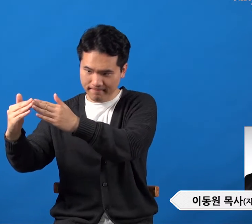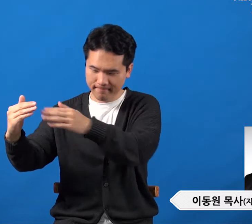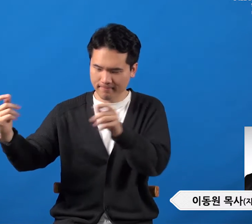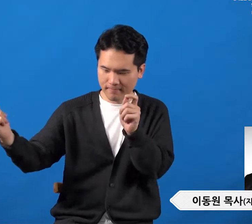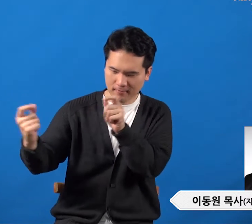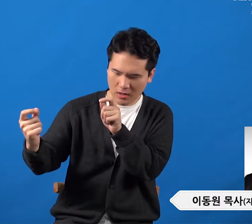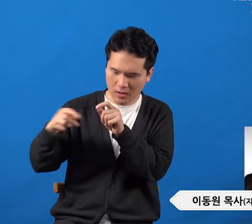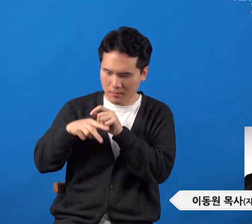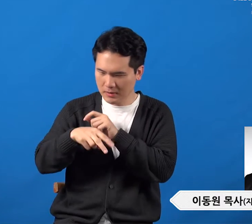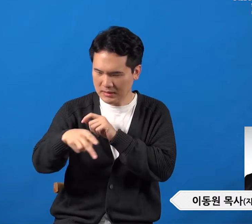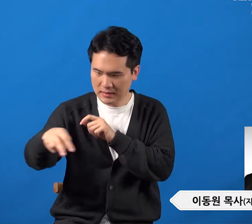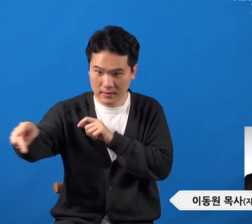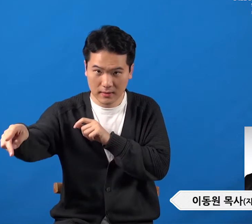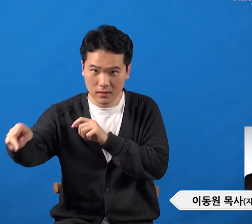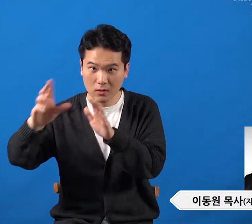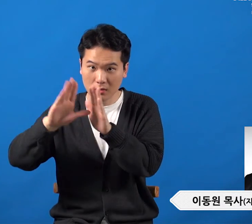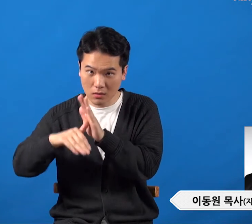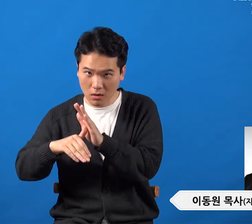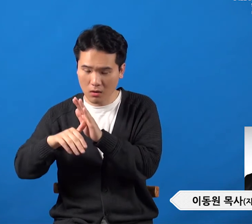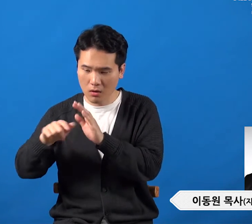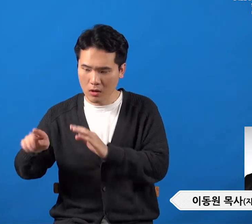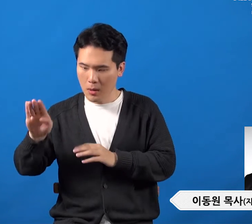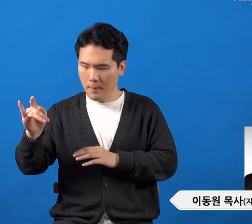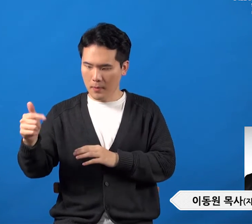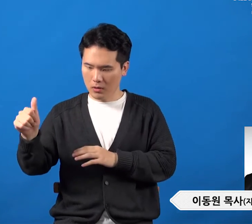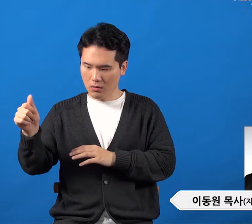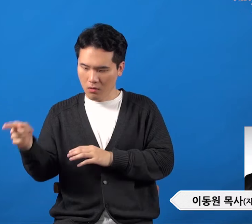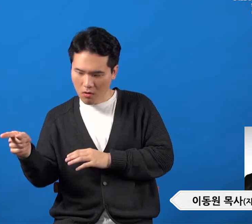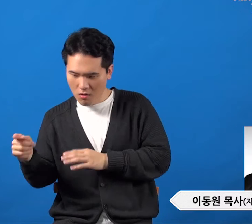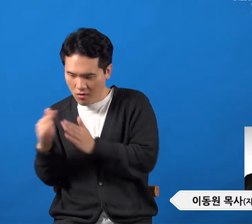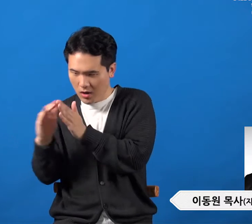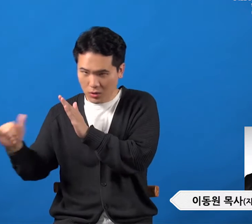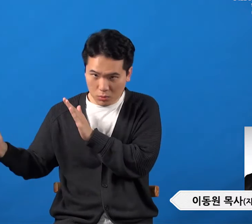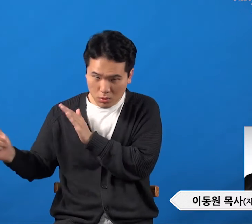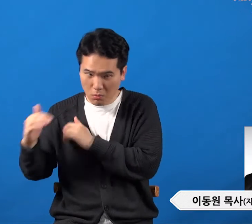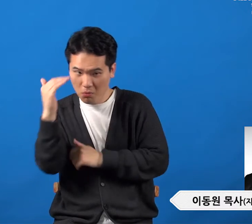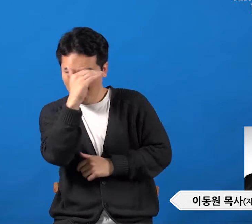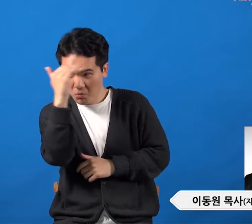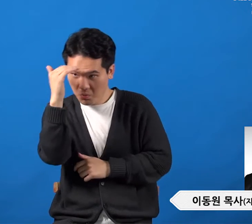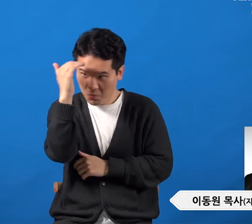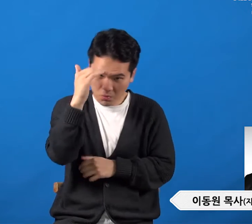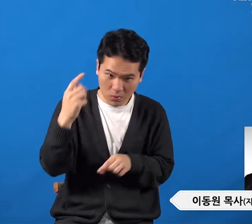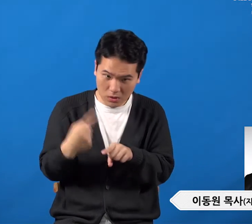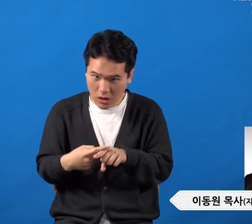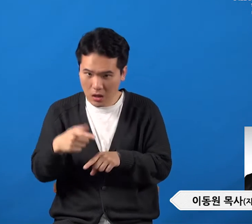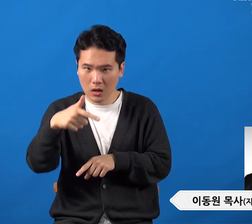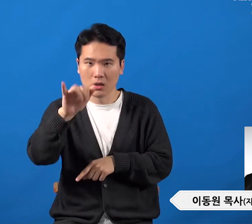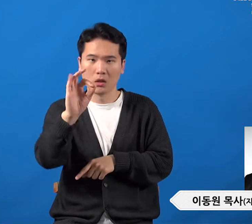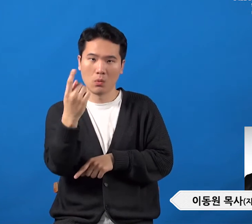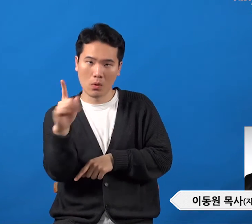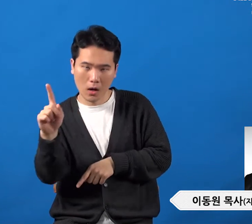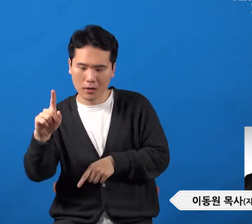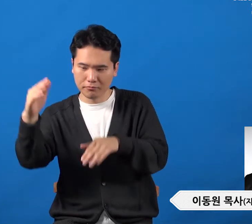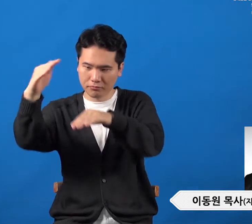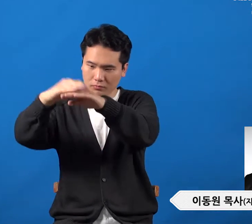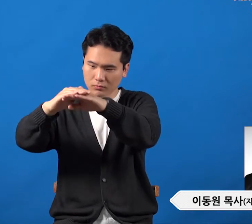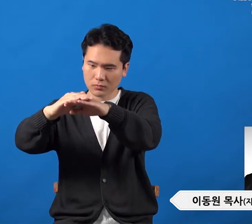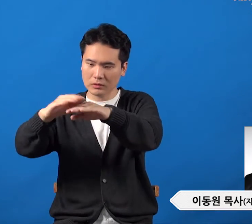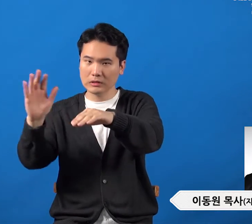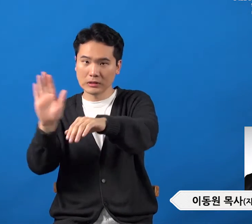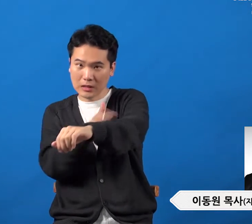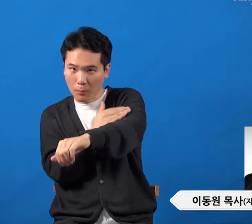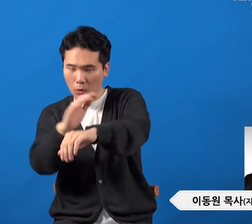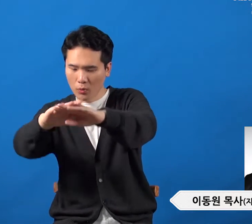옆을 지나가죠. 그때 벤허 가족들이 구경하다가 그 기와장을 잘못 만져서